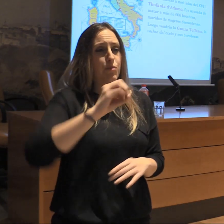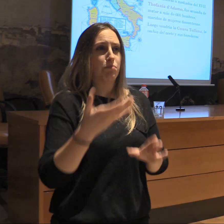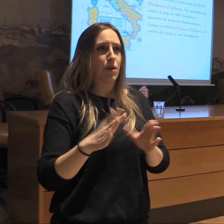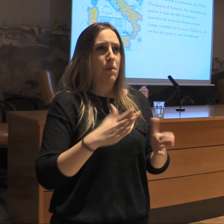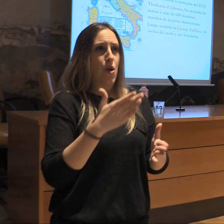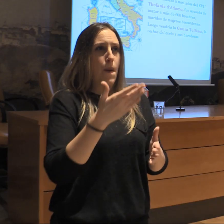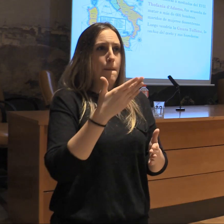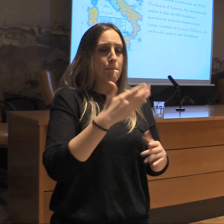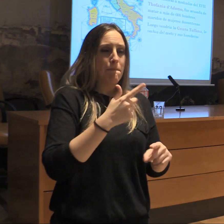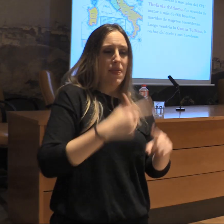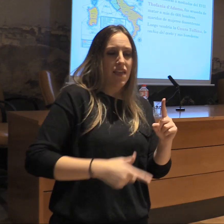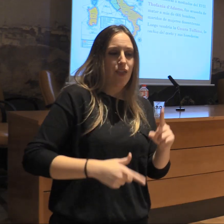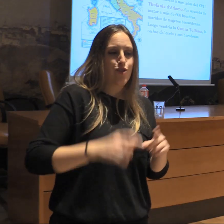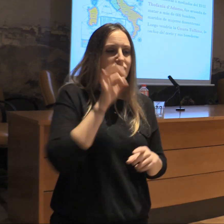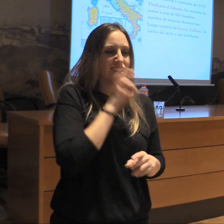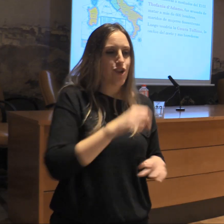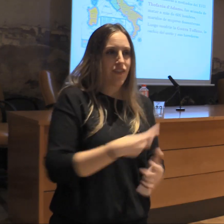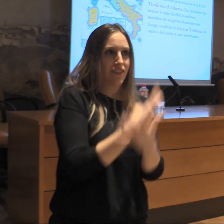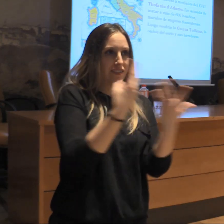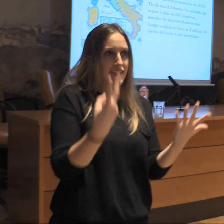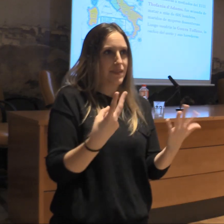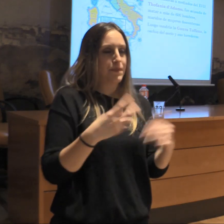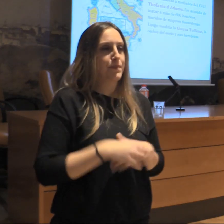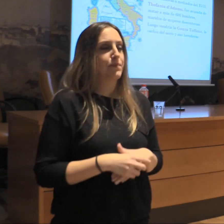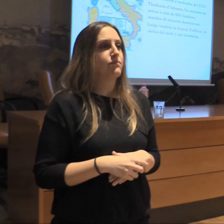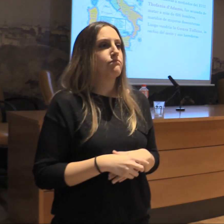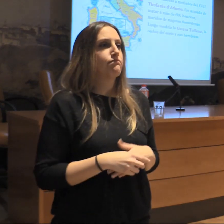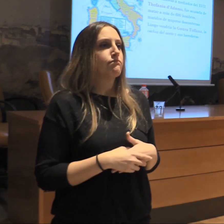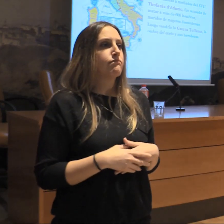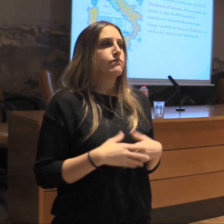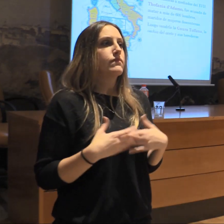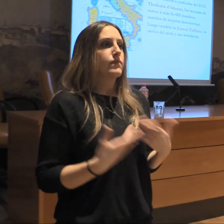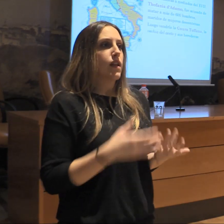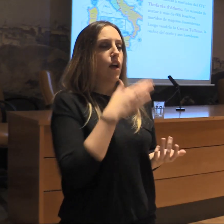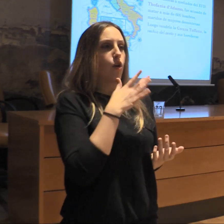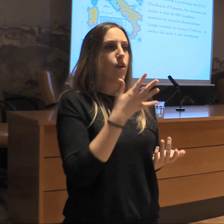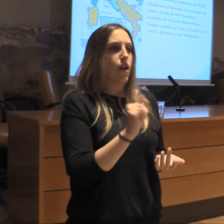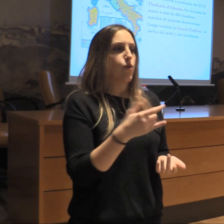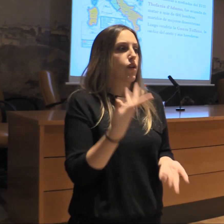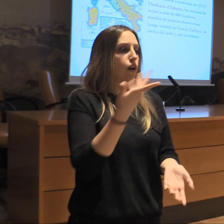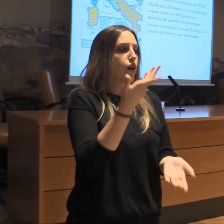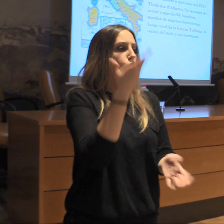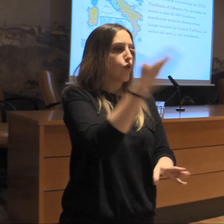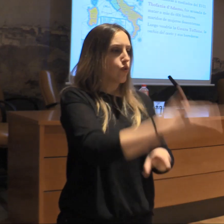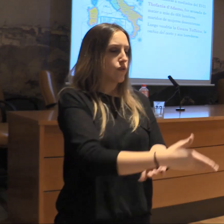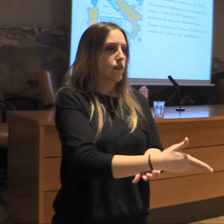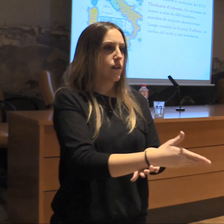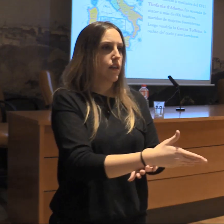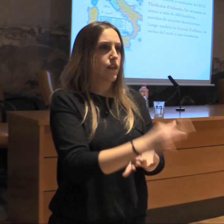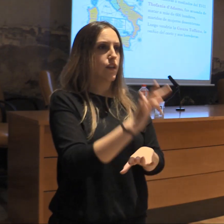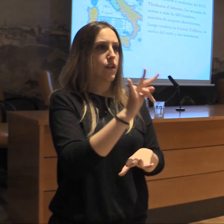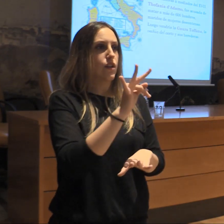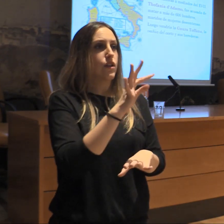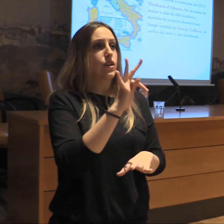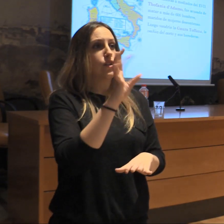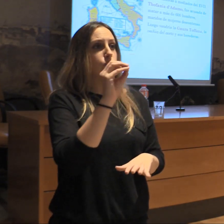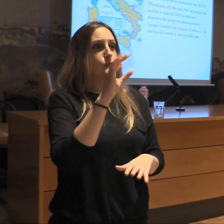del siglo XVII. Nos encontramos con la condena de Tofanía de Adamo,